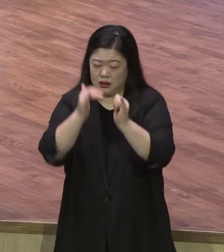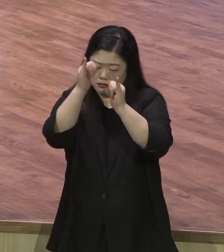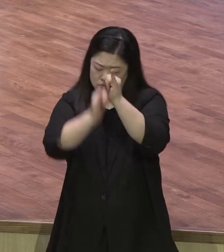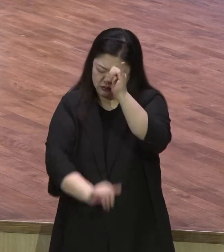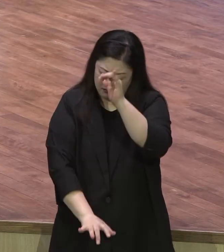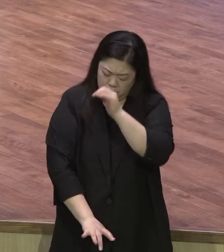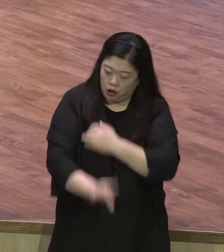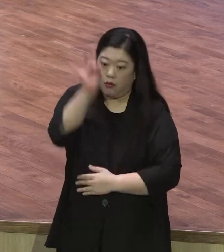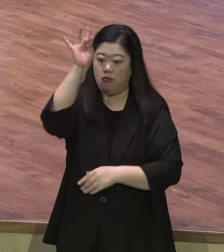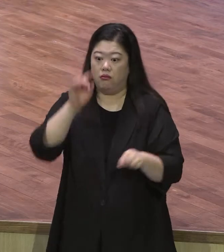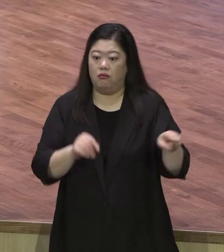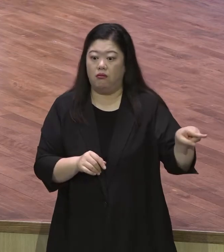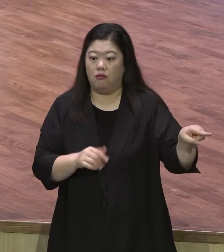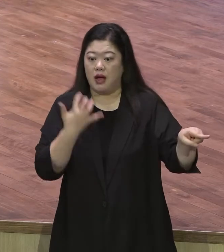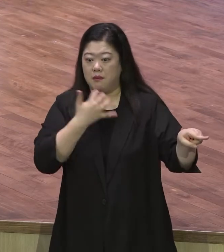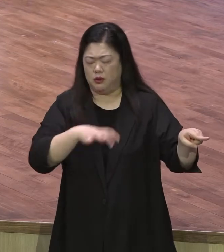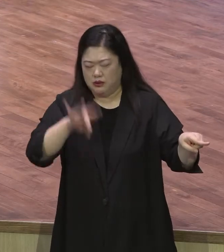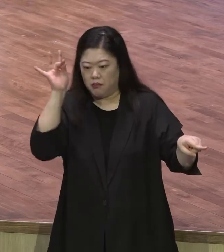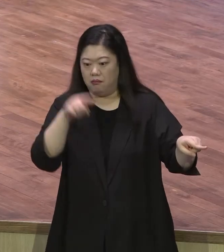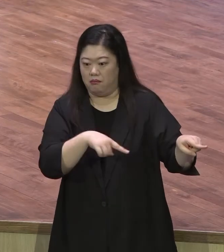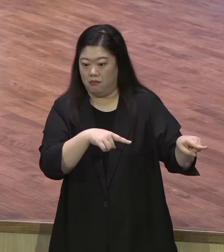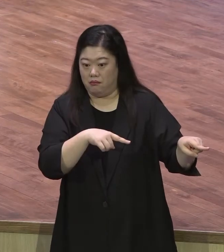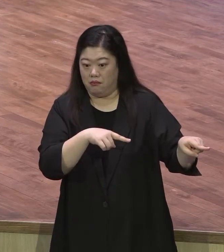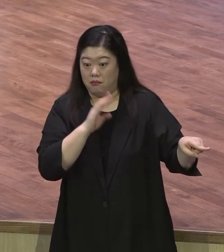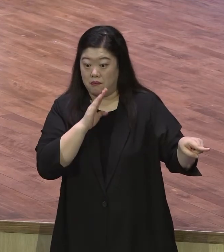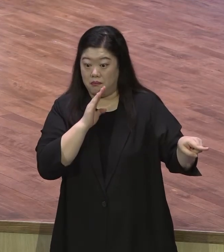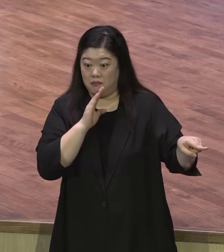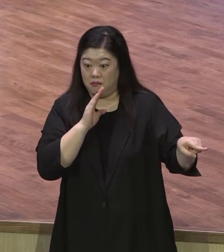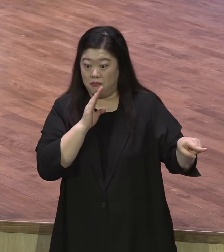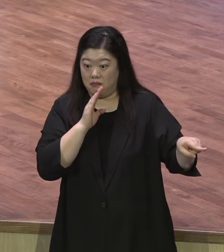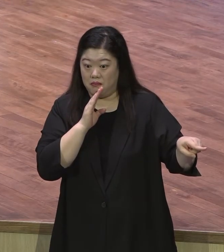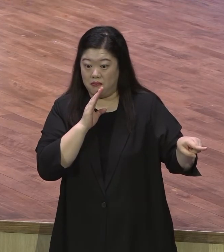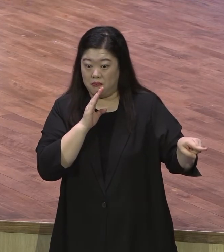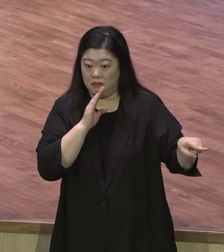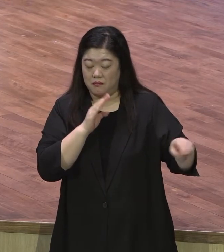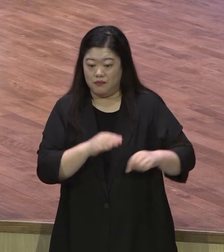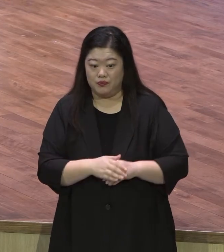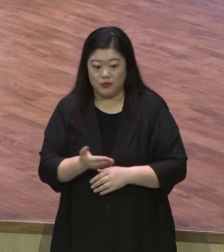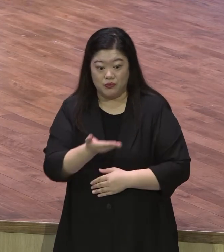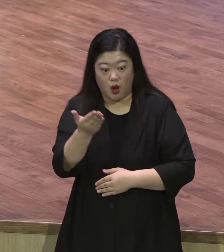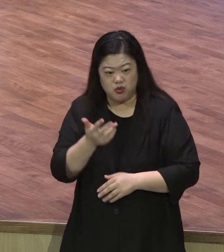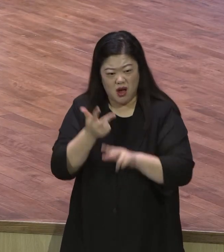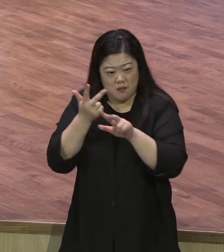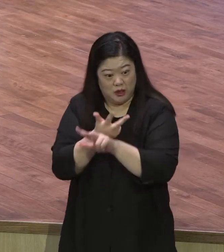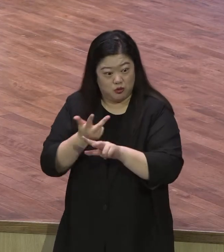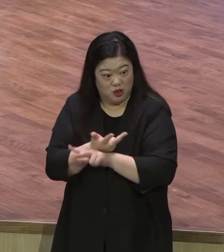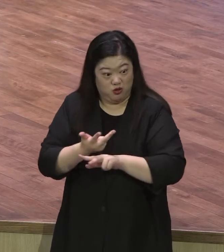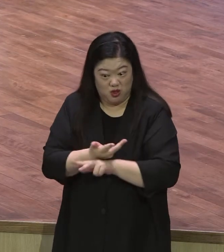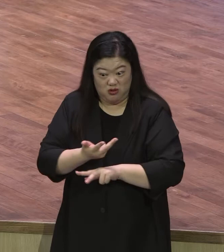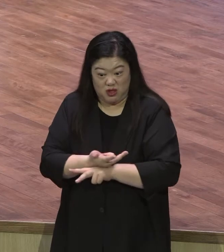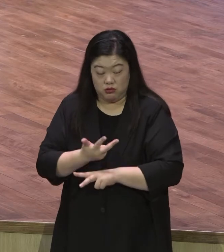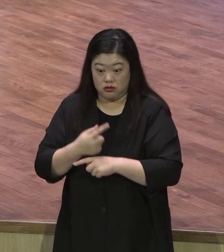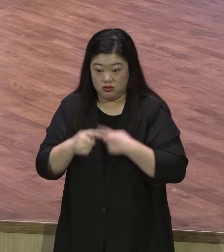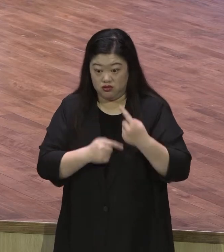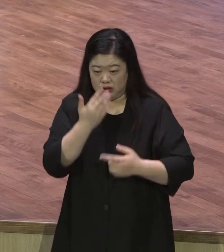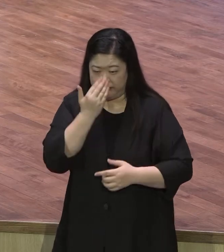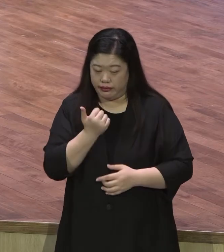처음 지구상 최초로 고백된 고백이에요. 여러분은 매주 고백하고 있는 고백이에요.